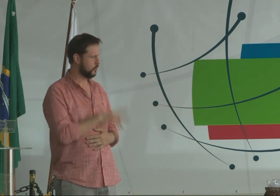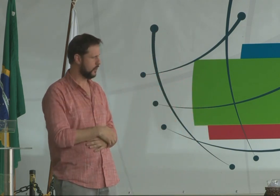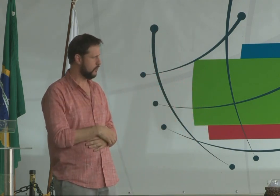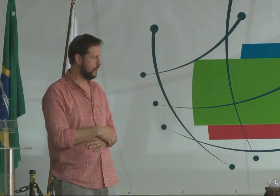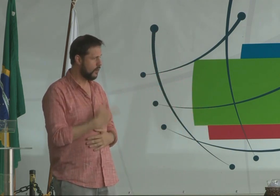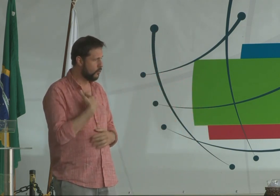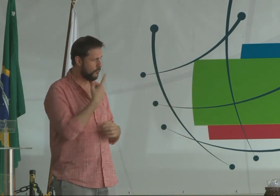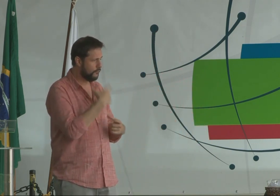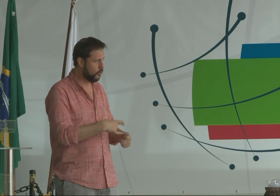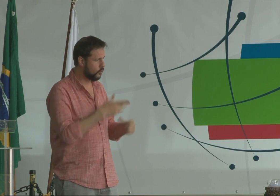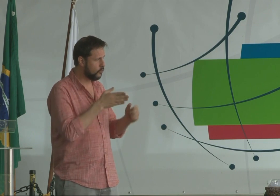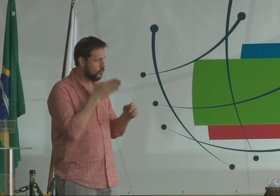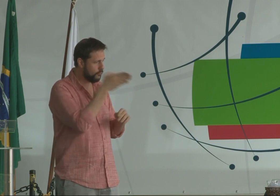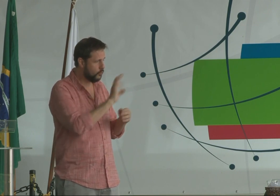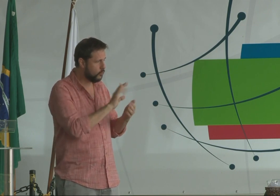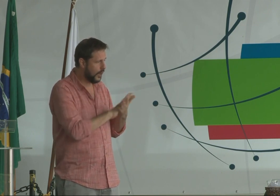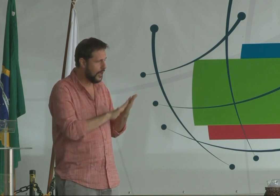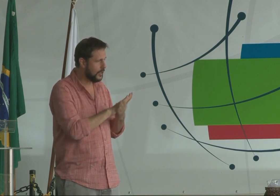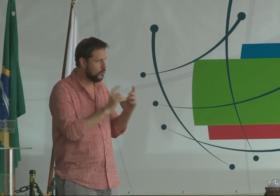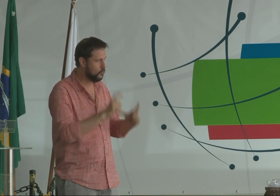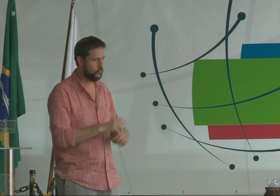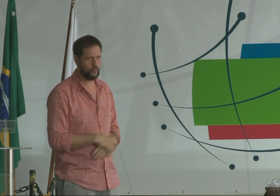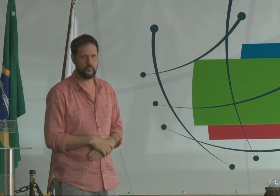Aí minha tia respondeu. Eu não vou a lugar nenhum.